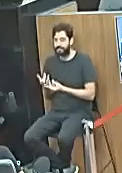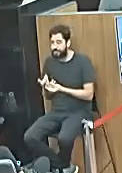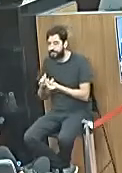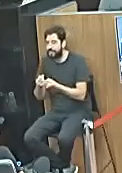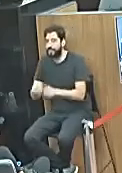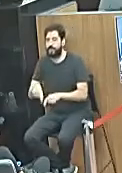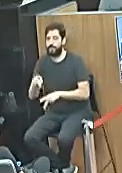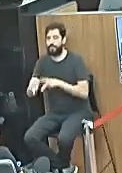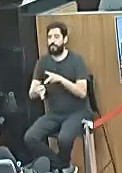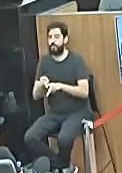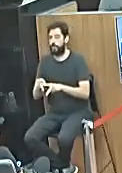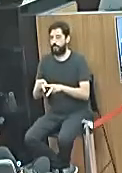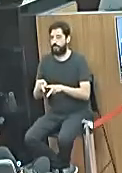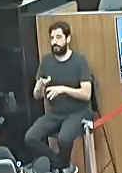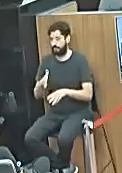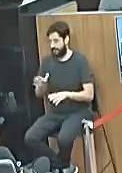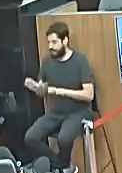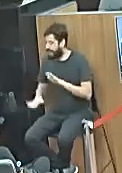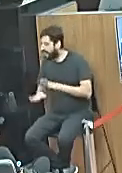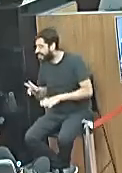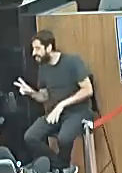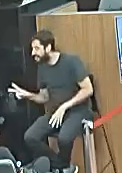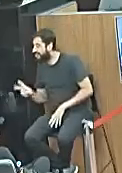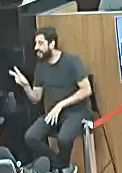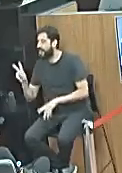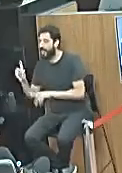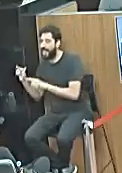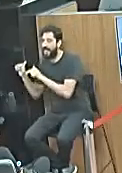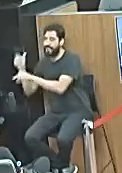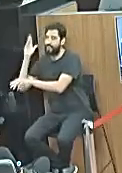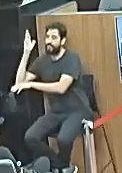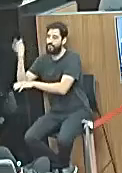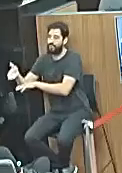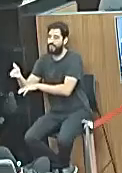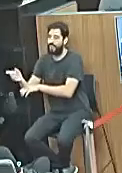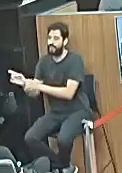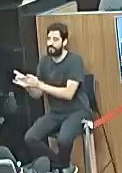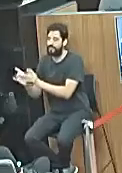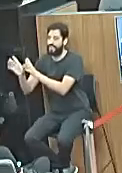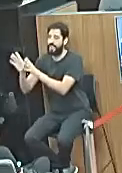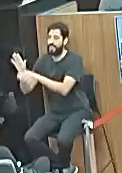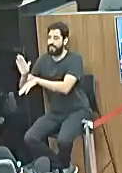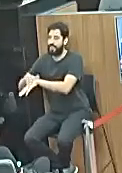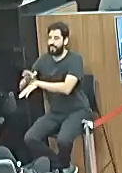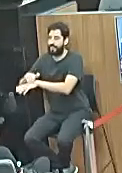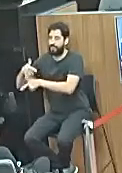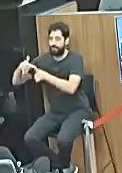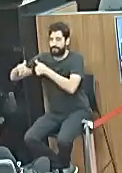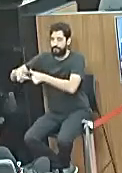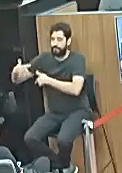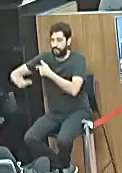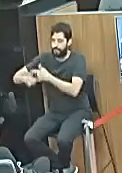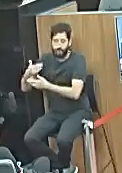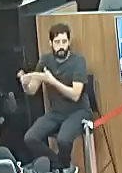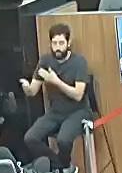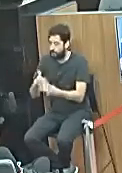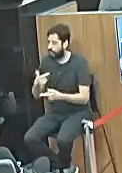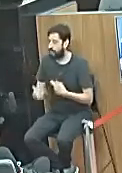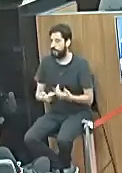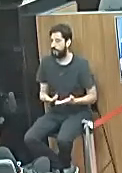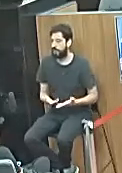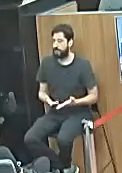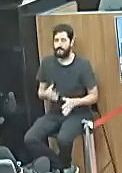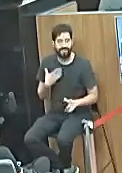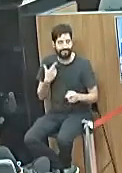às vezes a gente dá valor à ação direta da venda da força de trabalho em qualquer serviço e